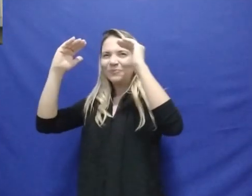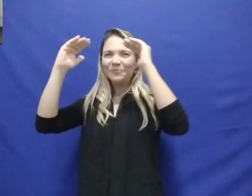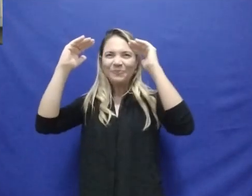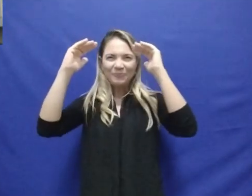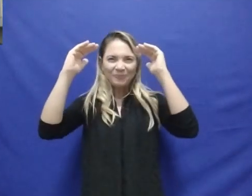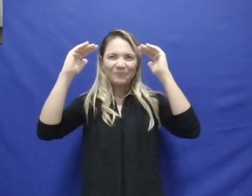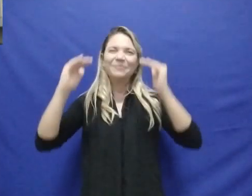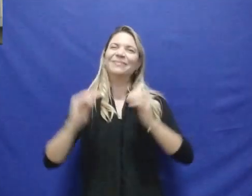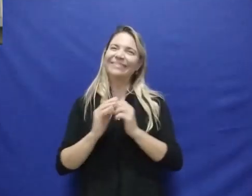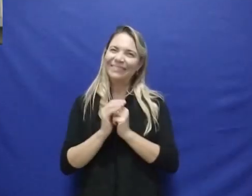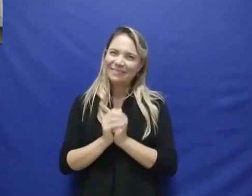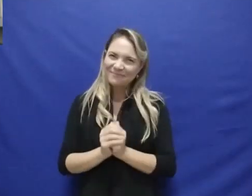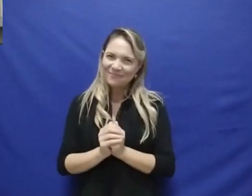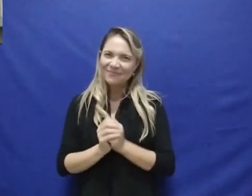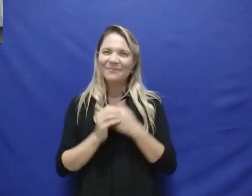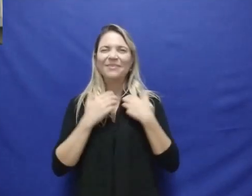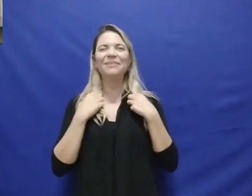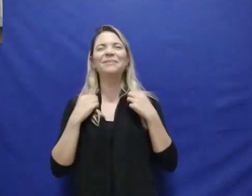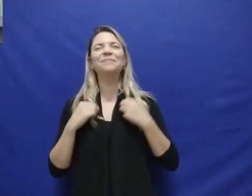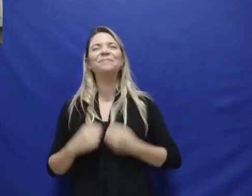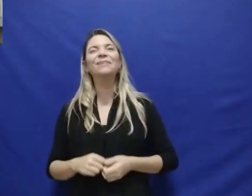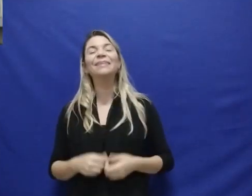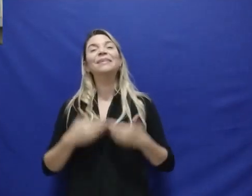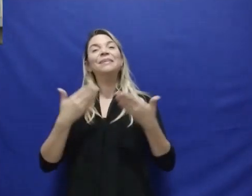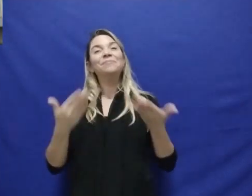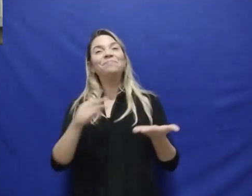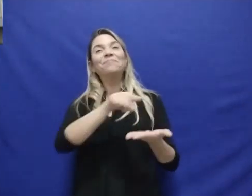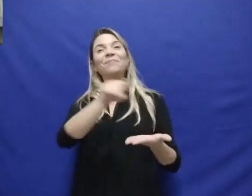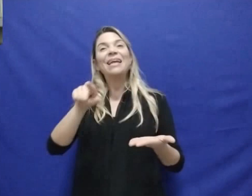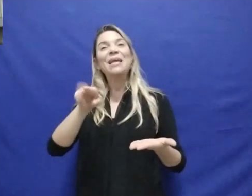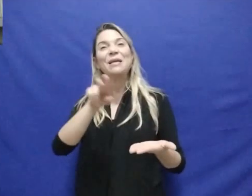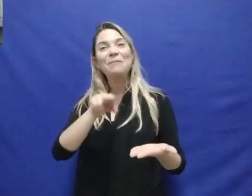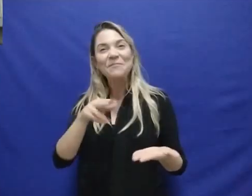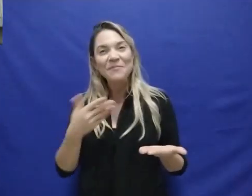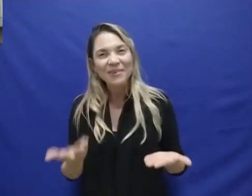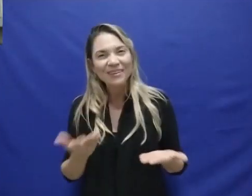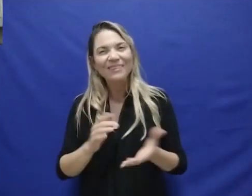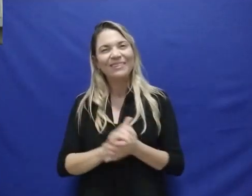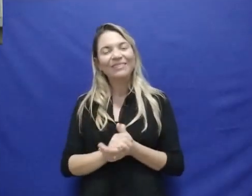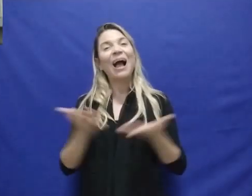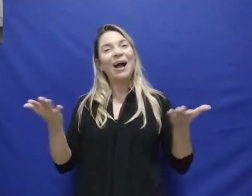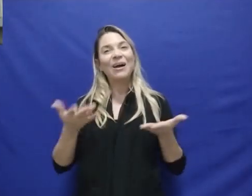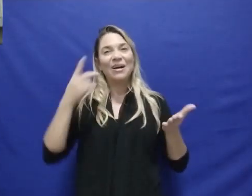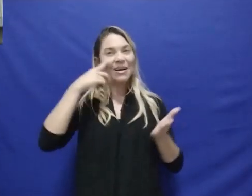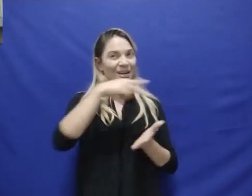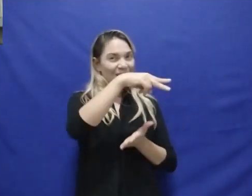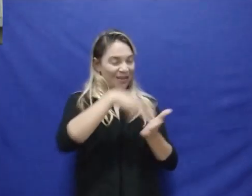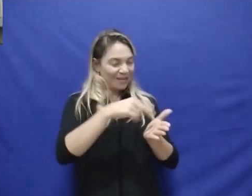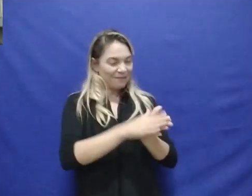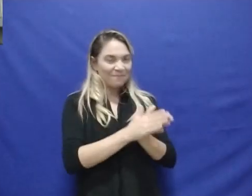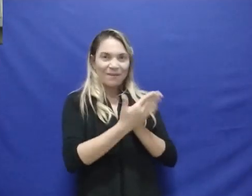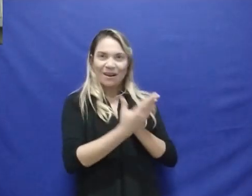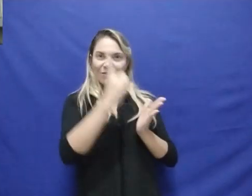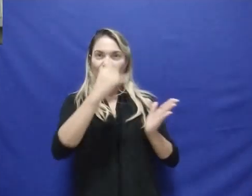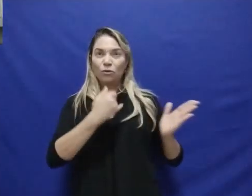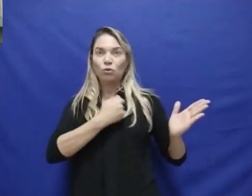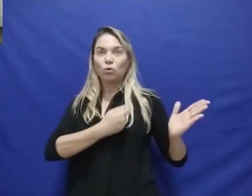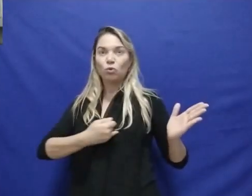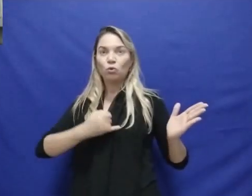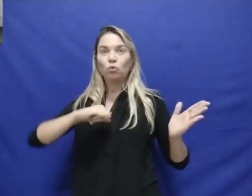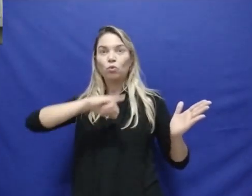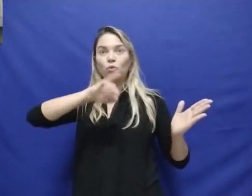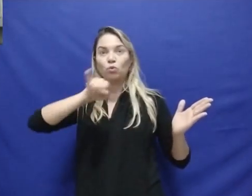Amém. Queridos irmãos, quero convidá-los à leitura no Evangelho de João, capítulo